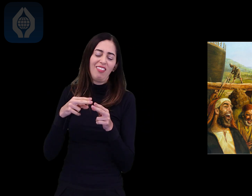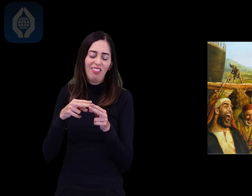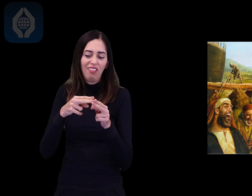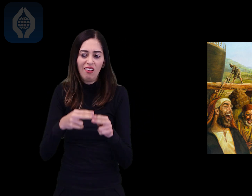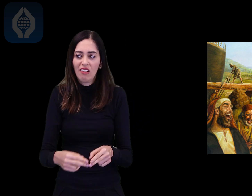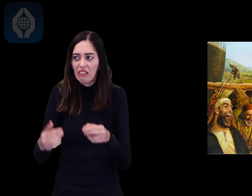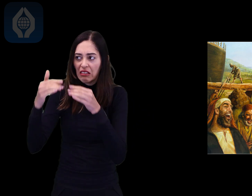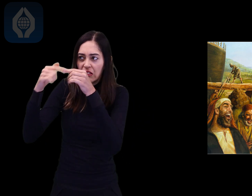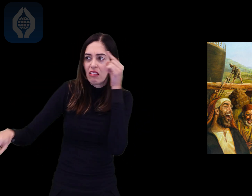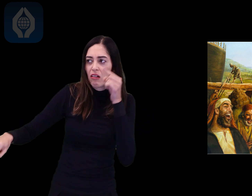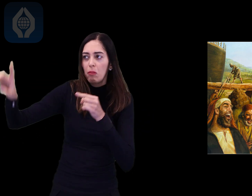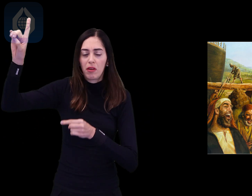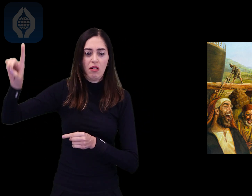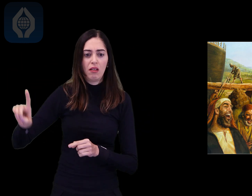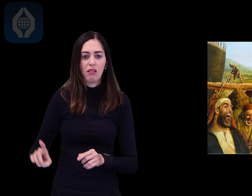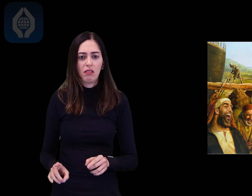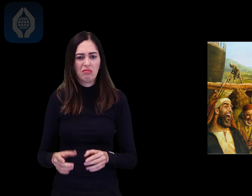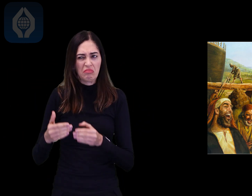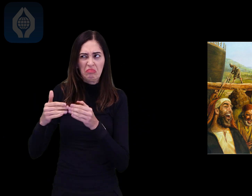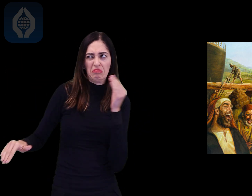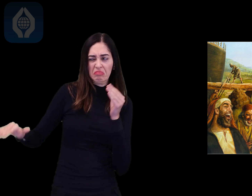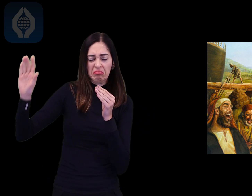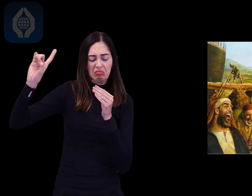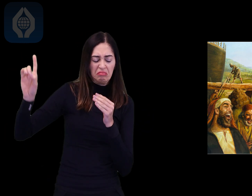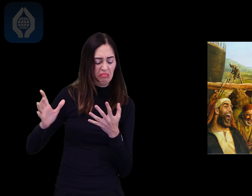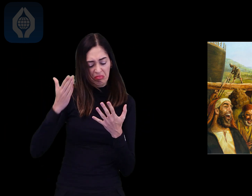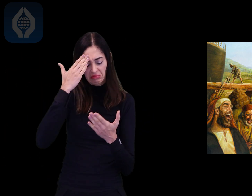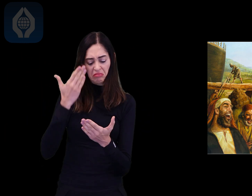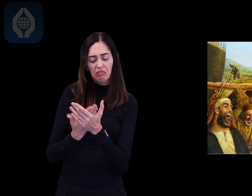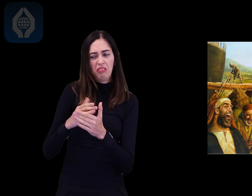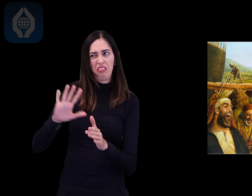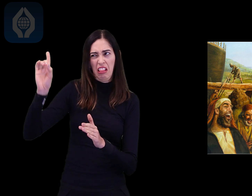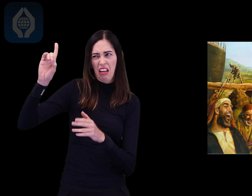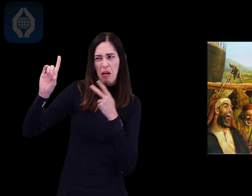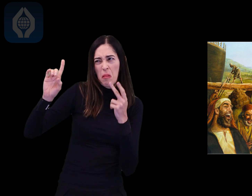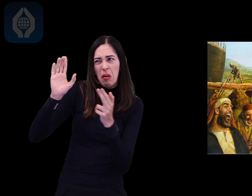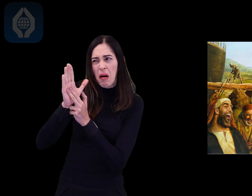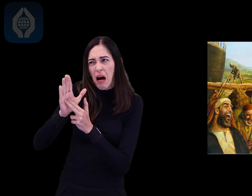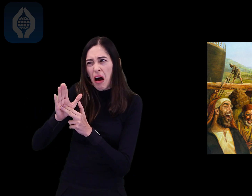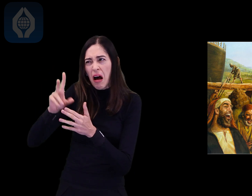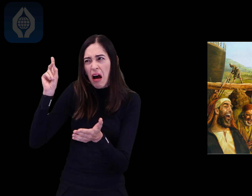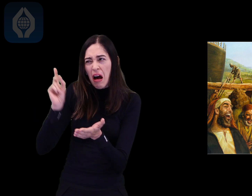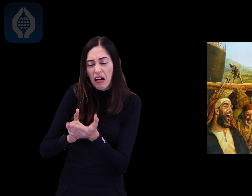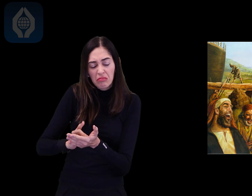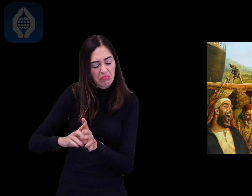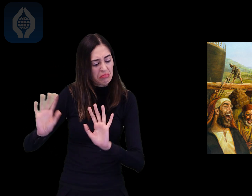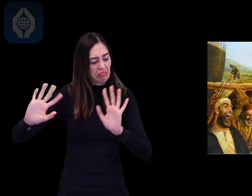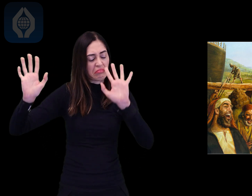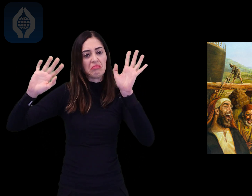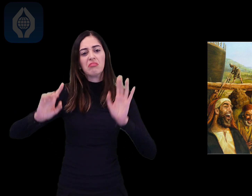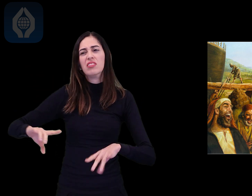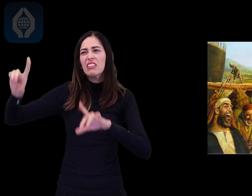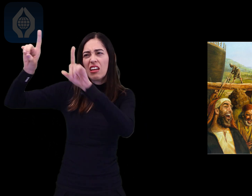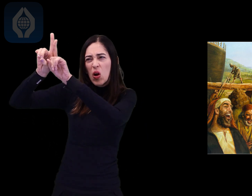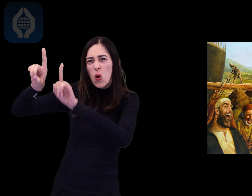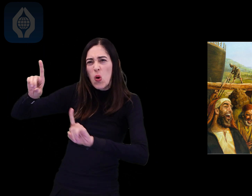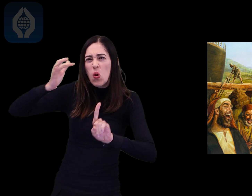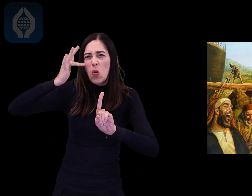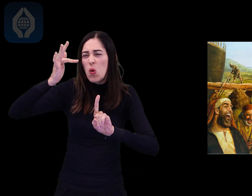mereciam seu castigo. Não confiavam em sua promessa de enviar um libertador. Não criam que Deus destruía o